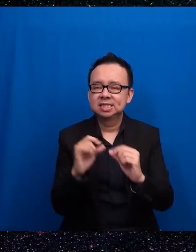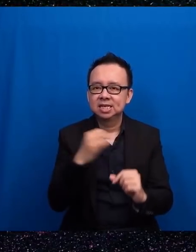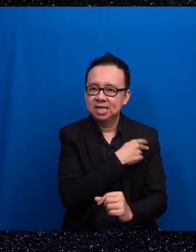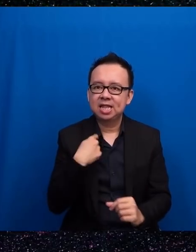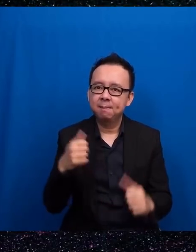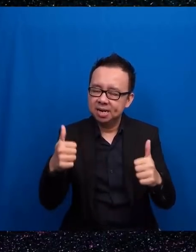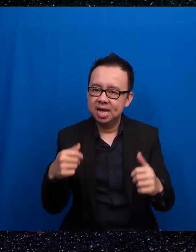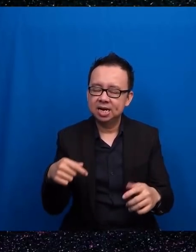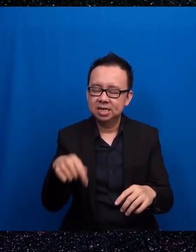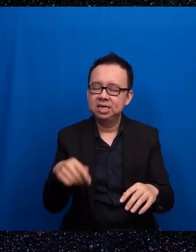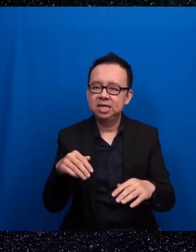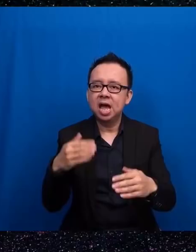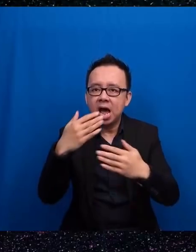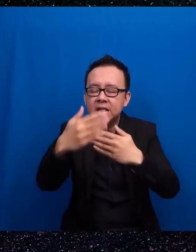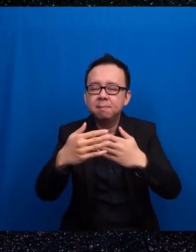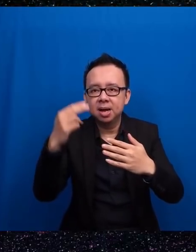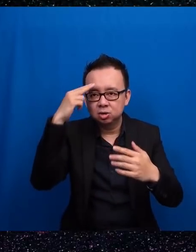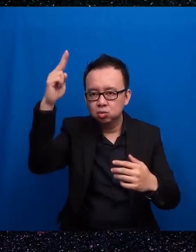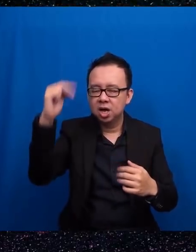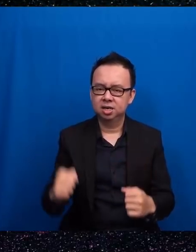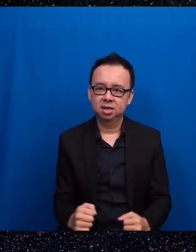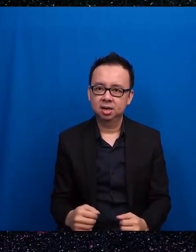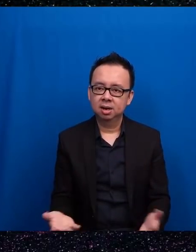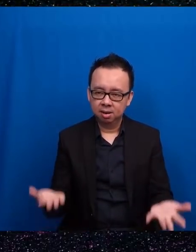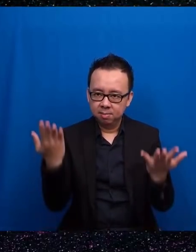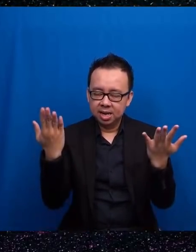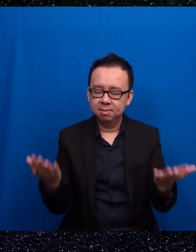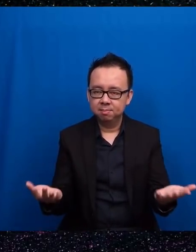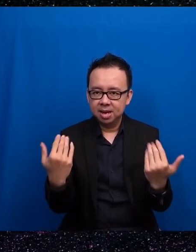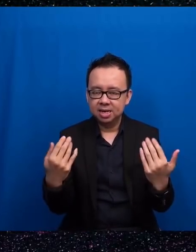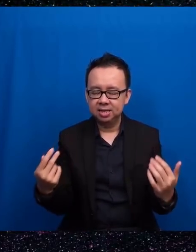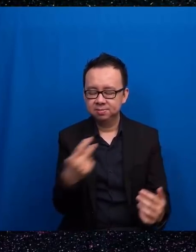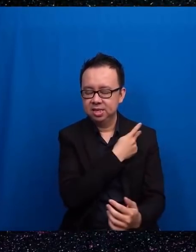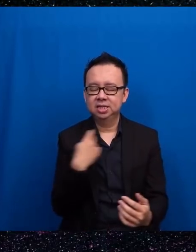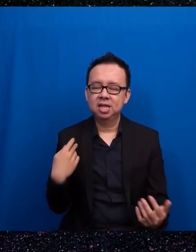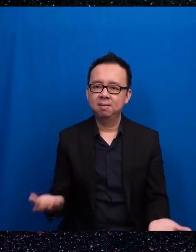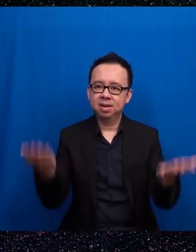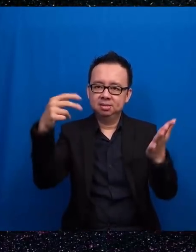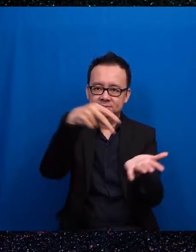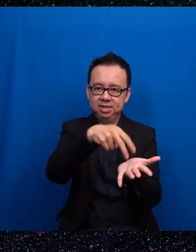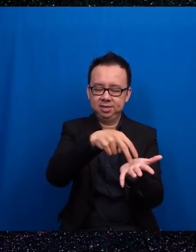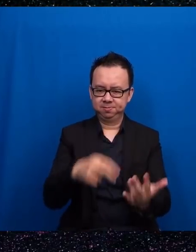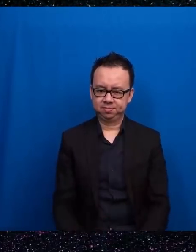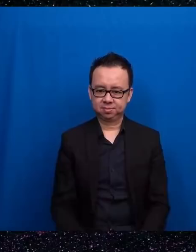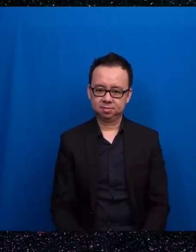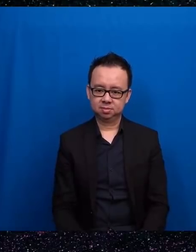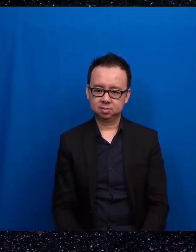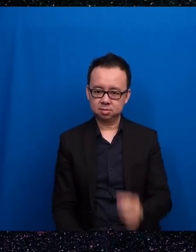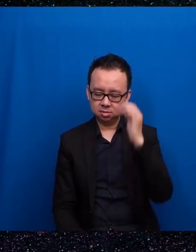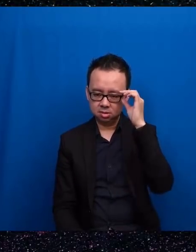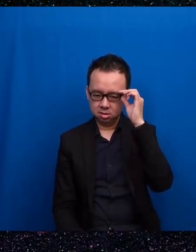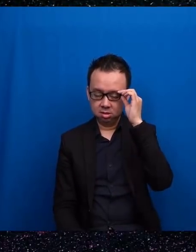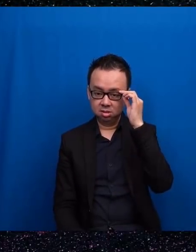Kasih tepuk tangan untuk Tuhan Yesus. Mari kita semua bangkit berdiri. Ku nantikan janji Allah. Terima kasih